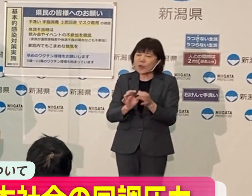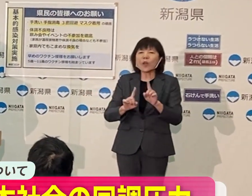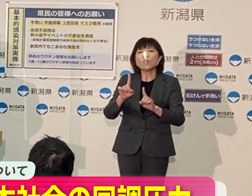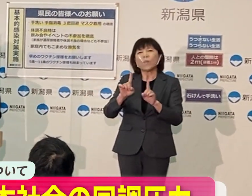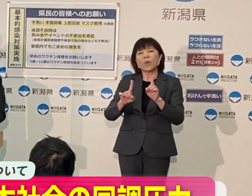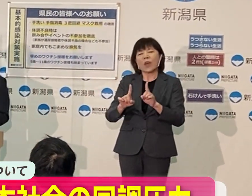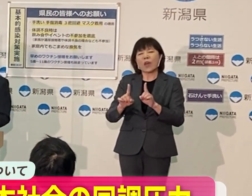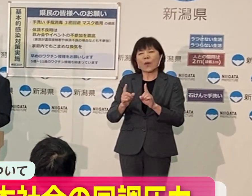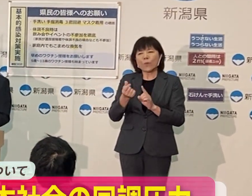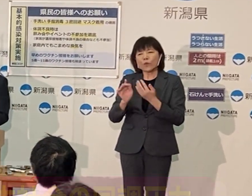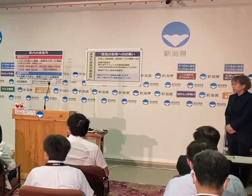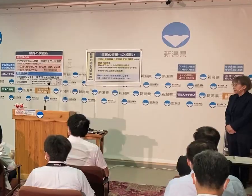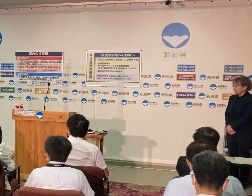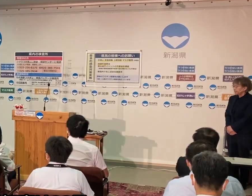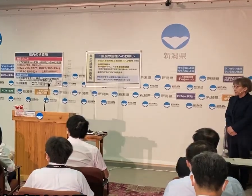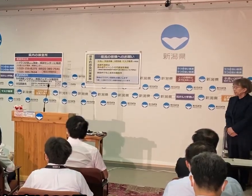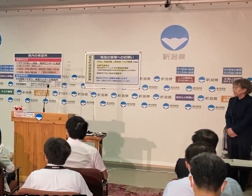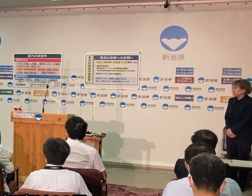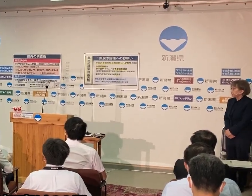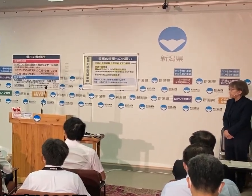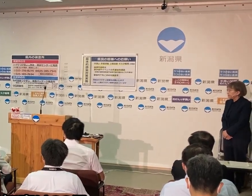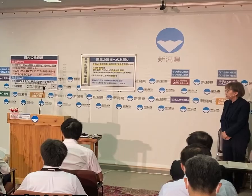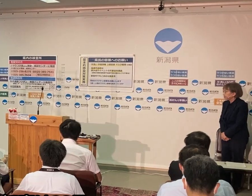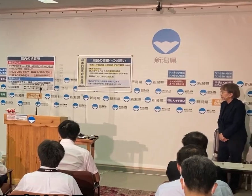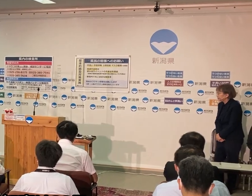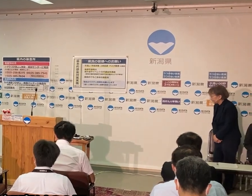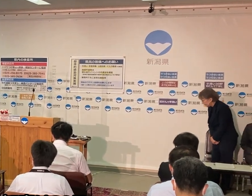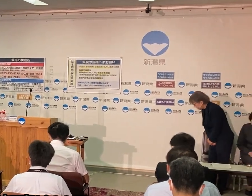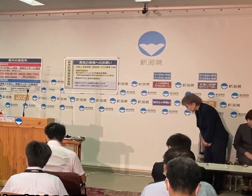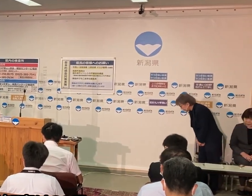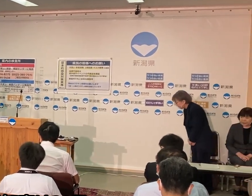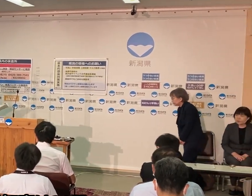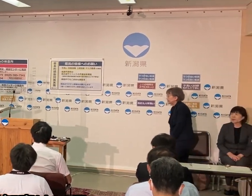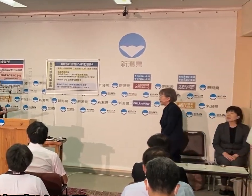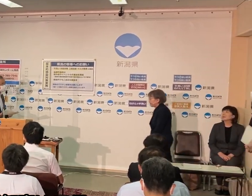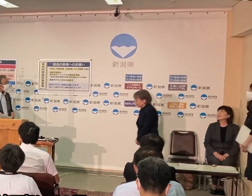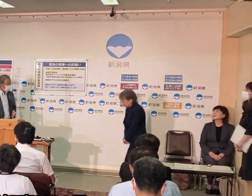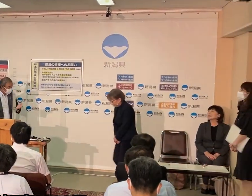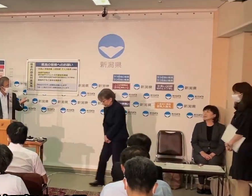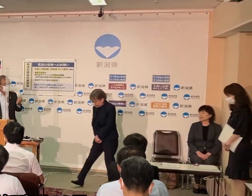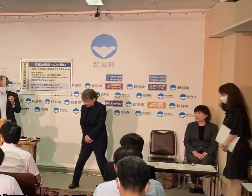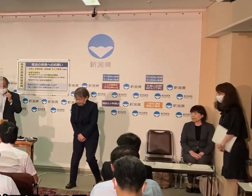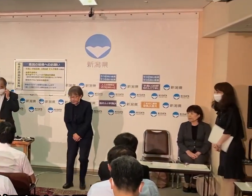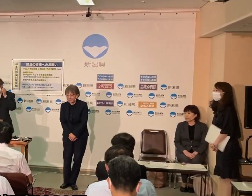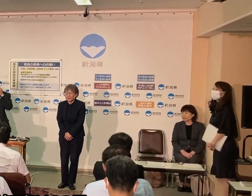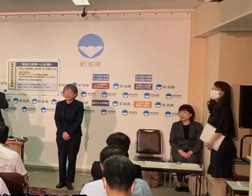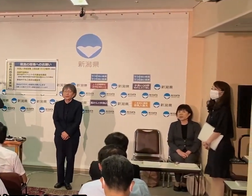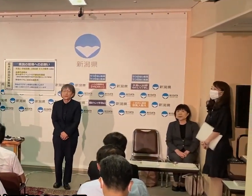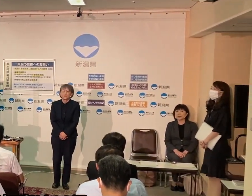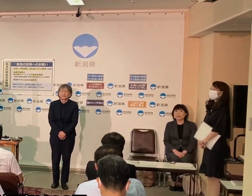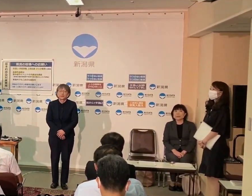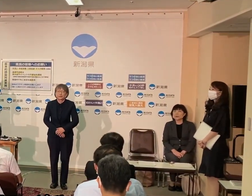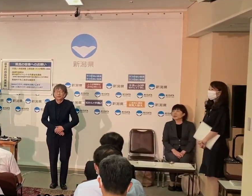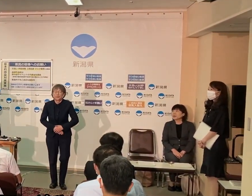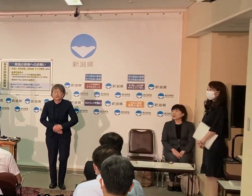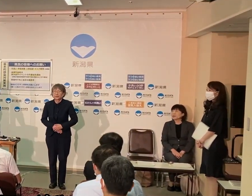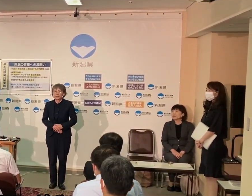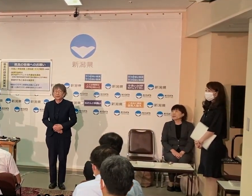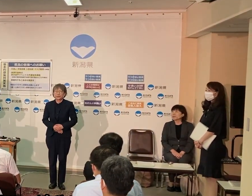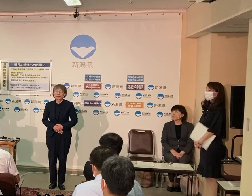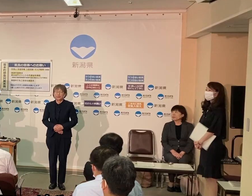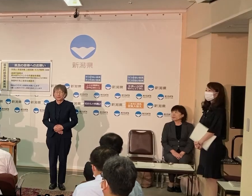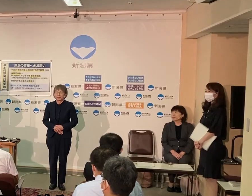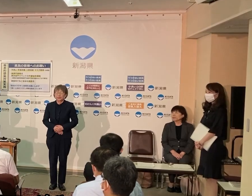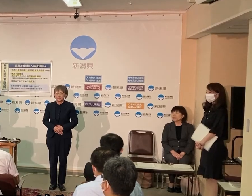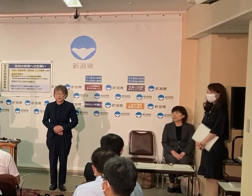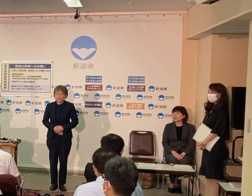2K ニュースです。新潟県の花角英世知事は28日、定例記者会見を開き、夏場の電力需